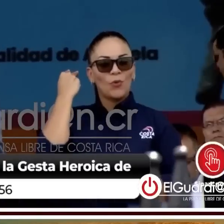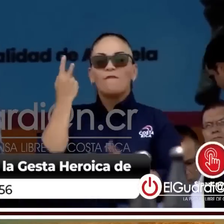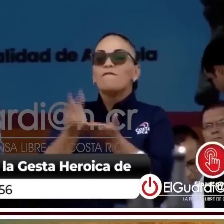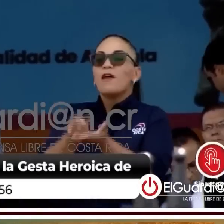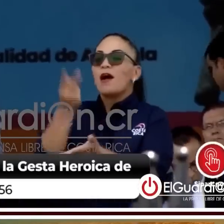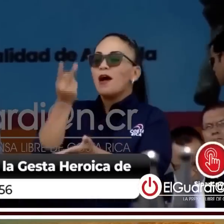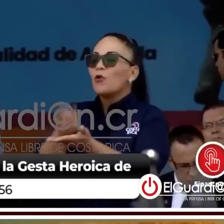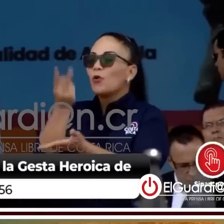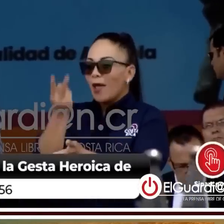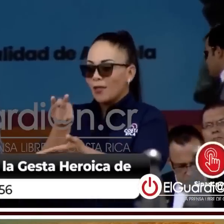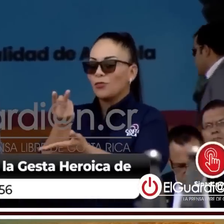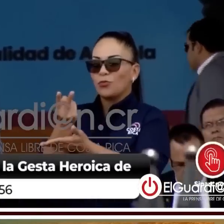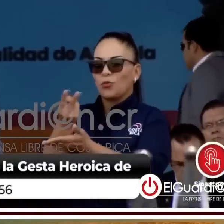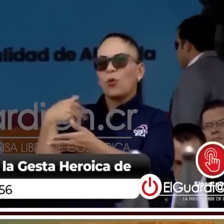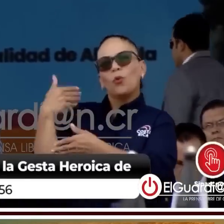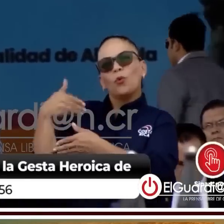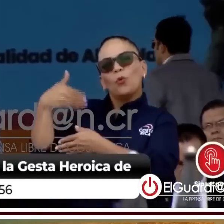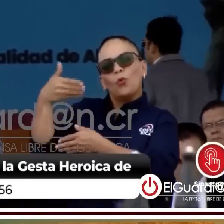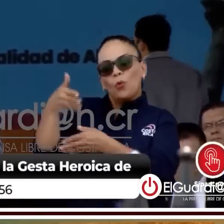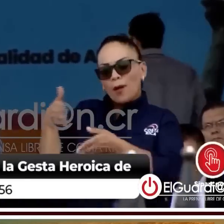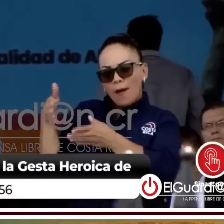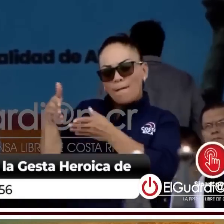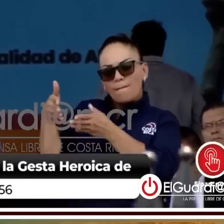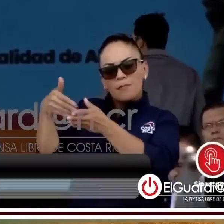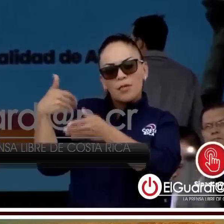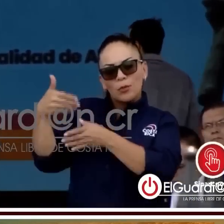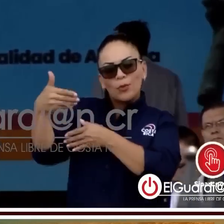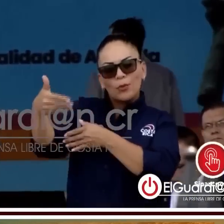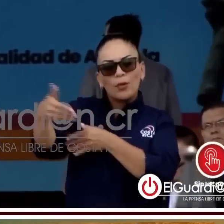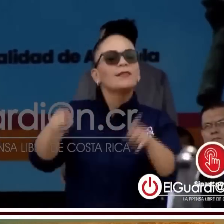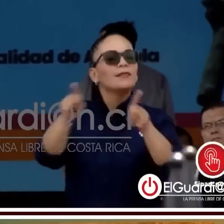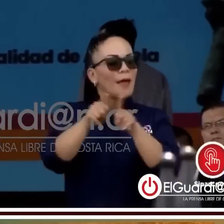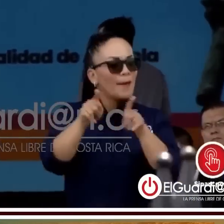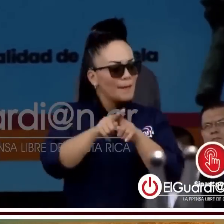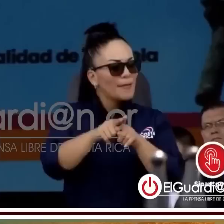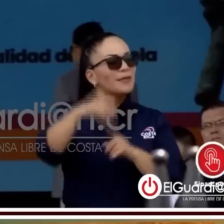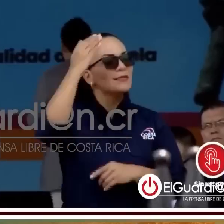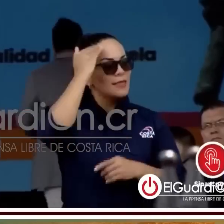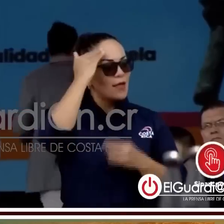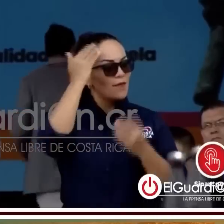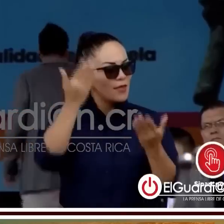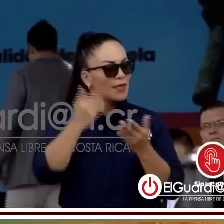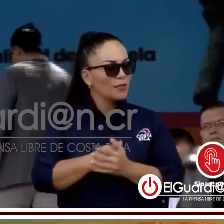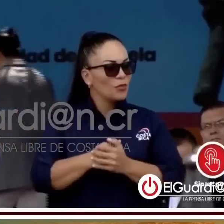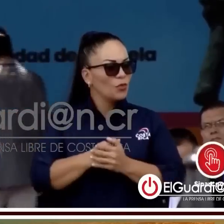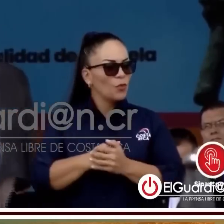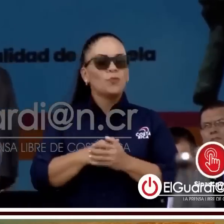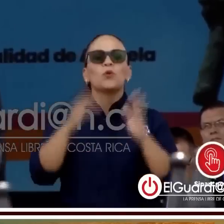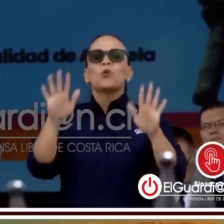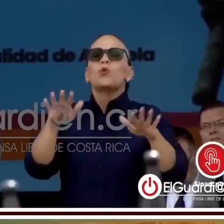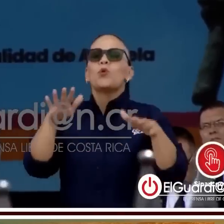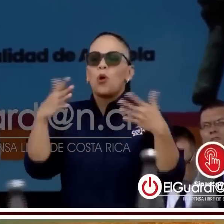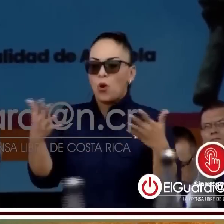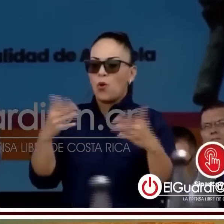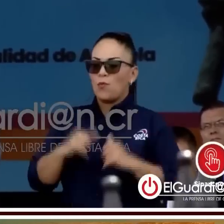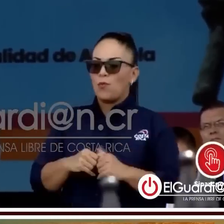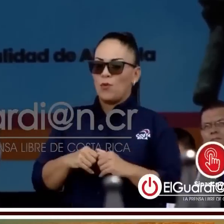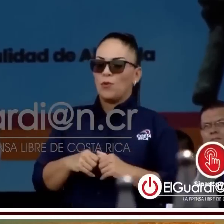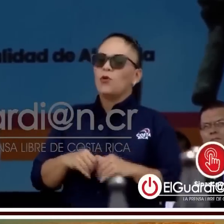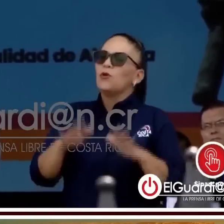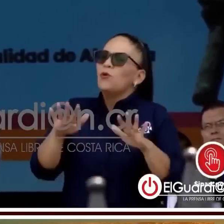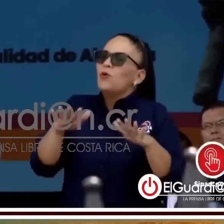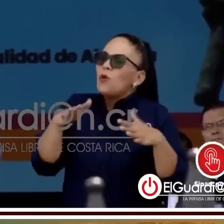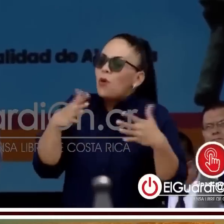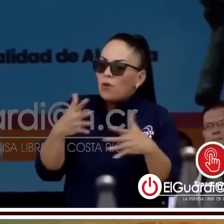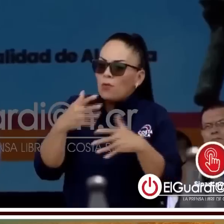apreciando el camino recorrido, pero también sabiendo cómo forjar,